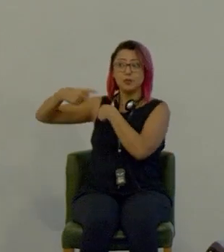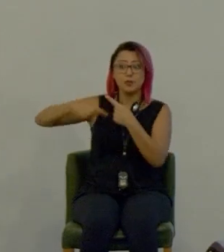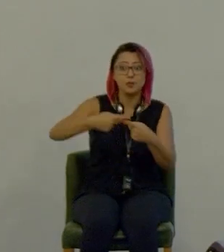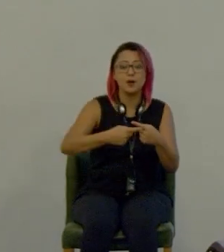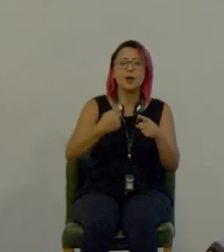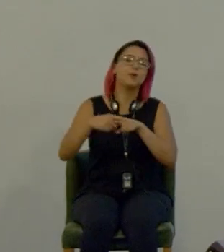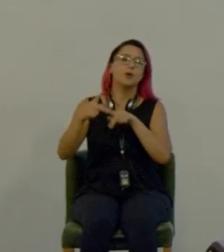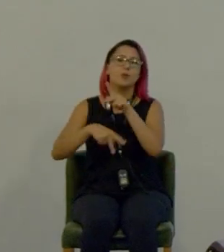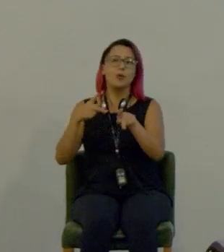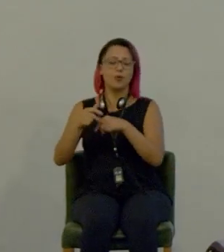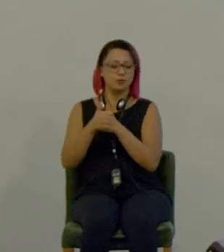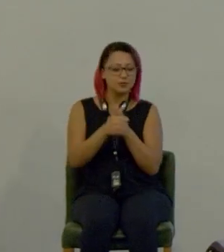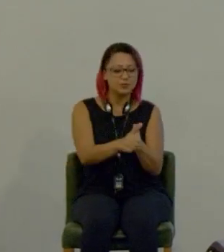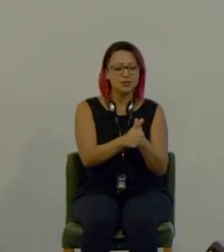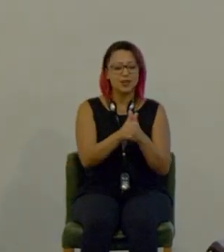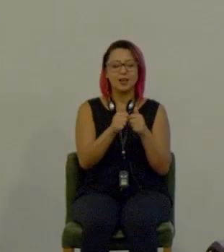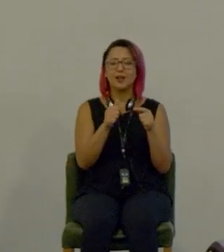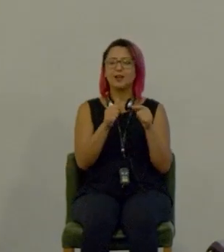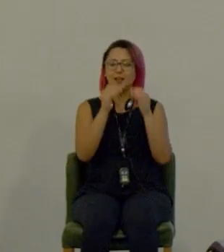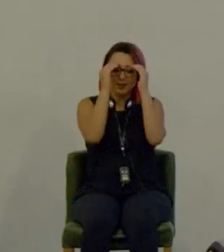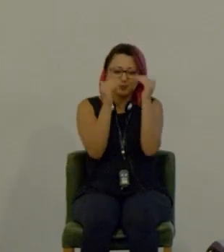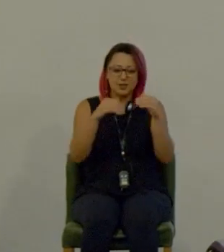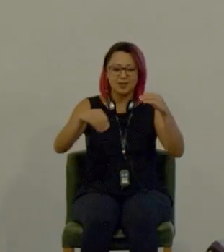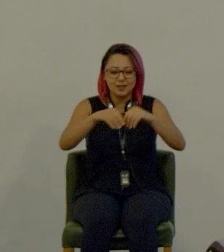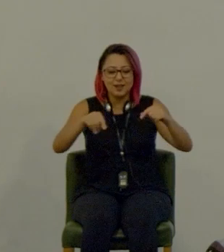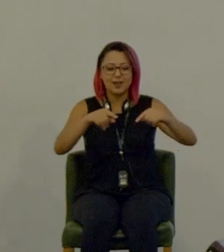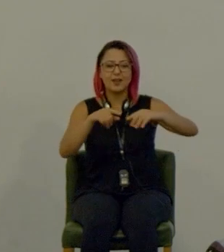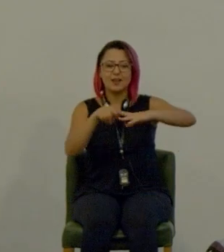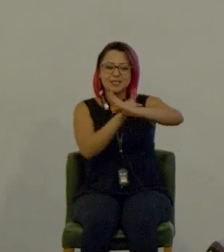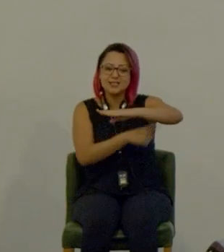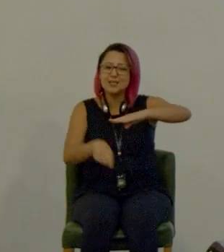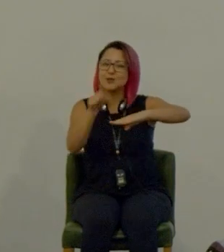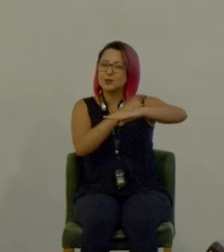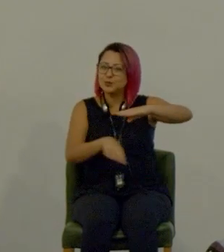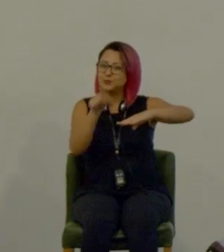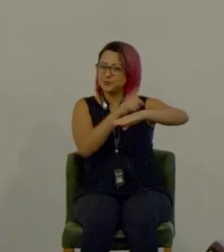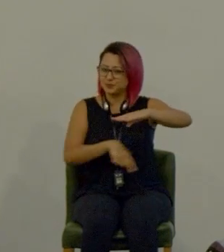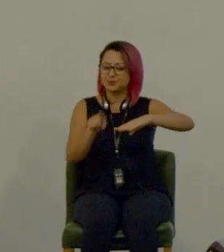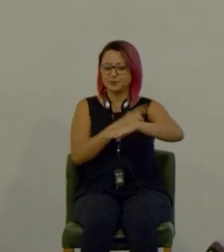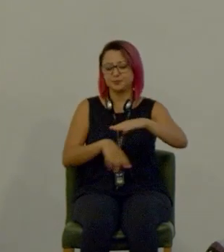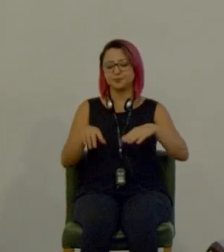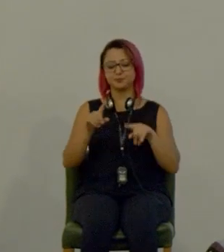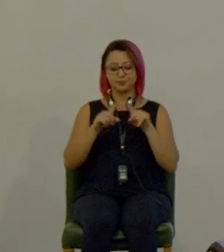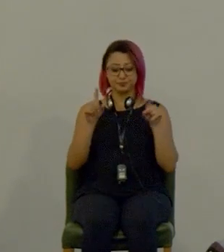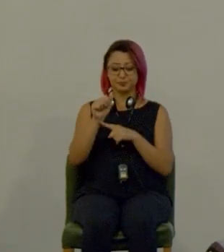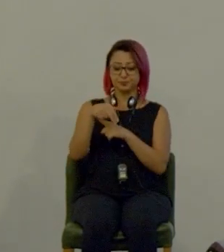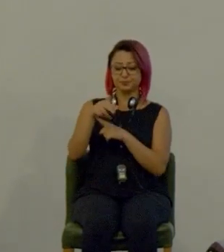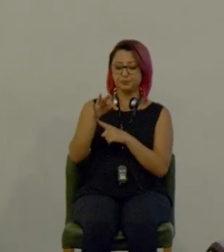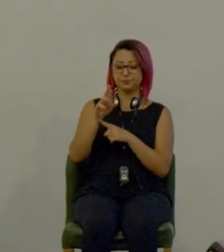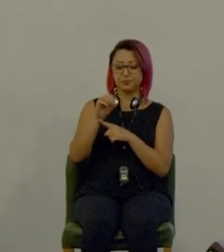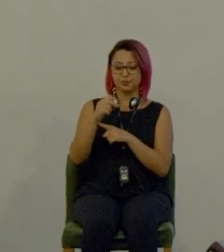plantas, né, e com o manejo do solo. E acho que, no fundo, o que é o antropoceno? Esse grande conflito entre esses sistemas,